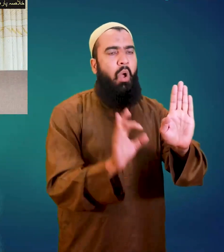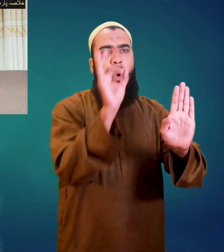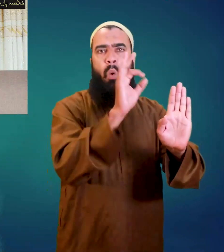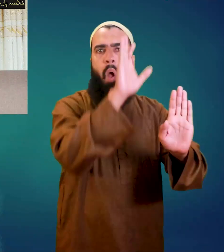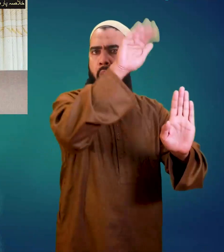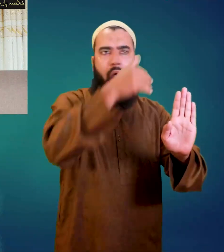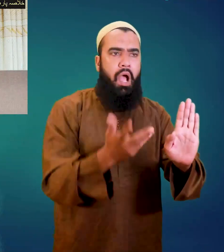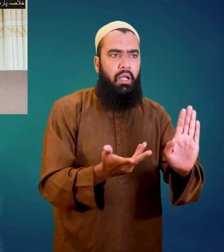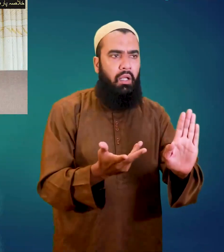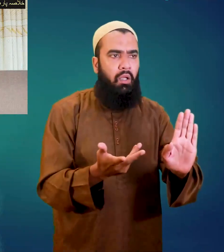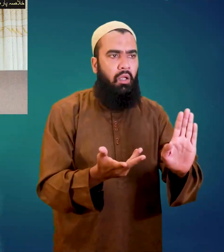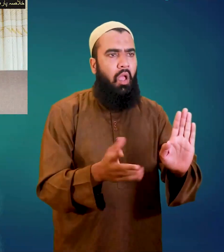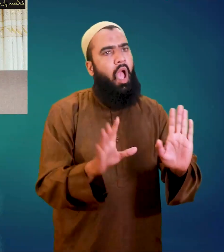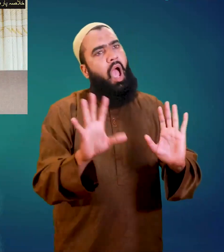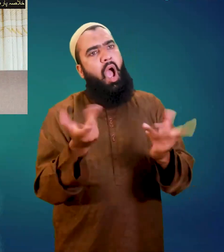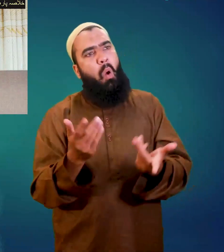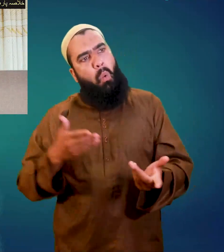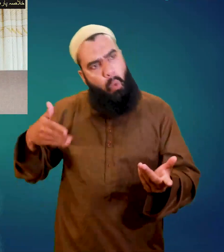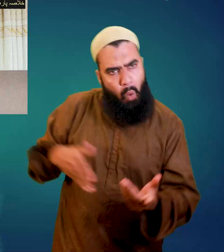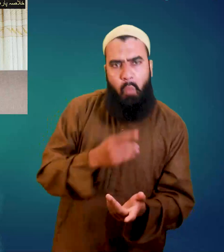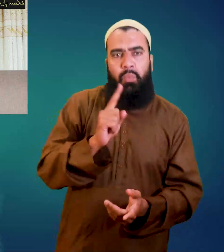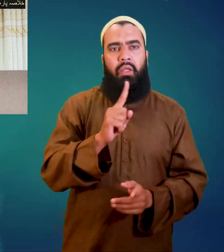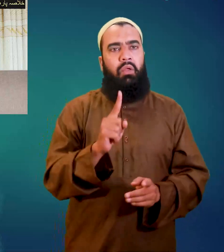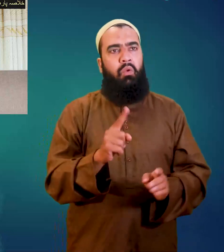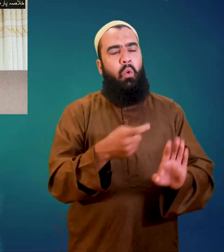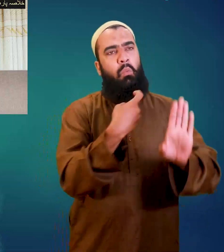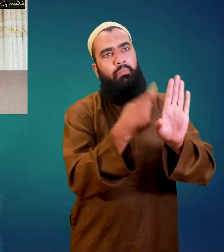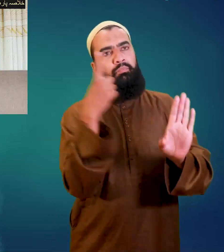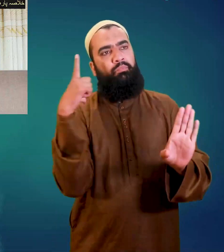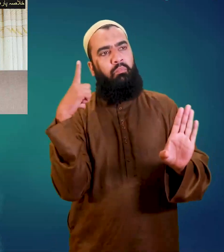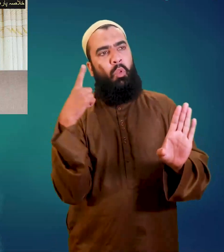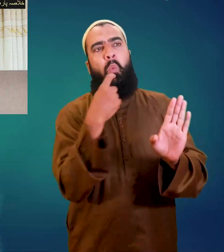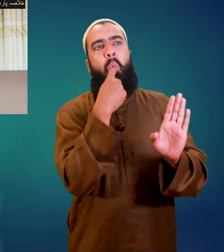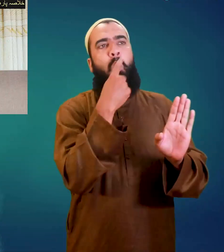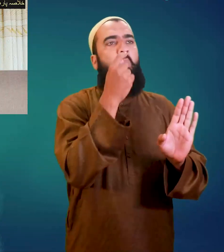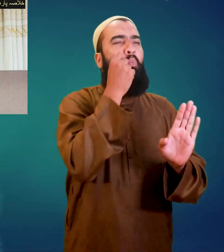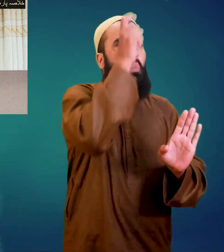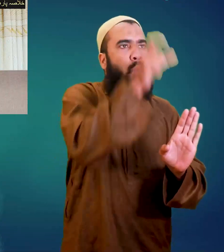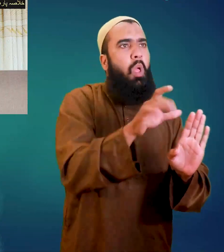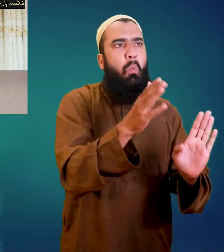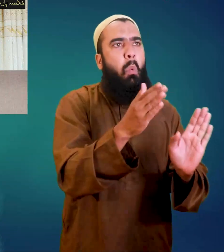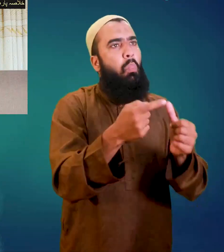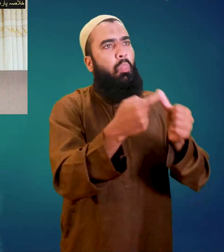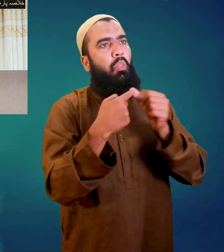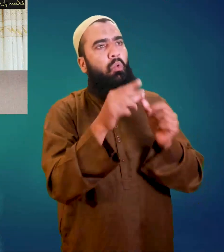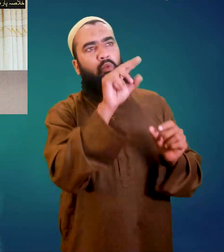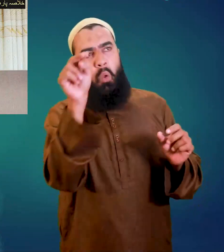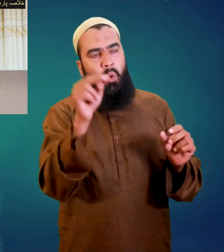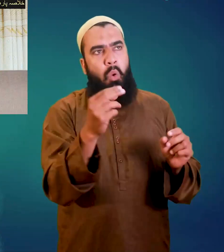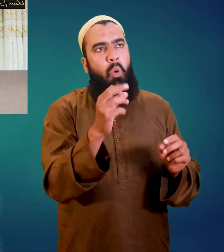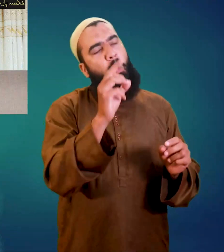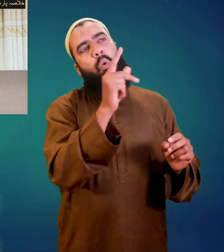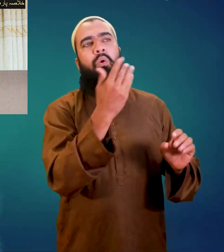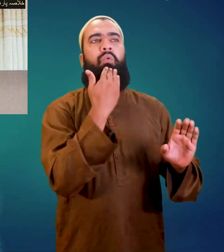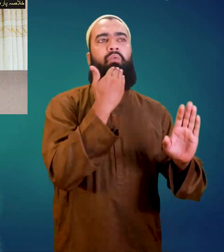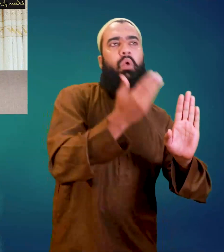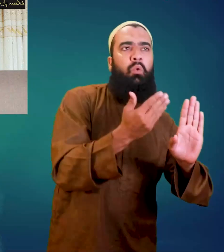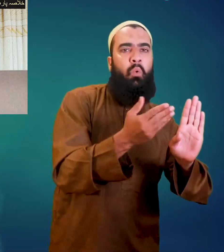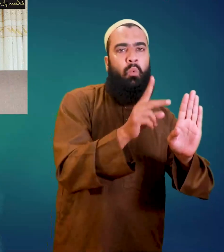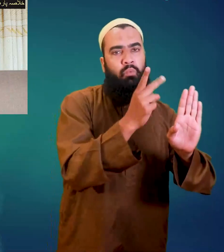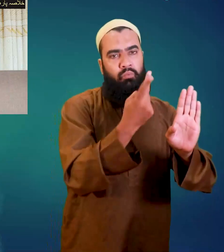جاؤ، وَإِن قِيلَ لَكُمُ ارْجِعُوا فَارْجِعُوا، اور تمہیں کہا جائے کہ تم واپس چلے جاؤ تو تمہیں چاہیے کہ تم لوٹ